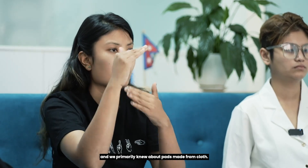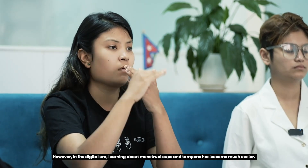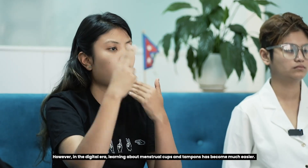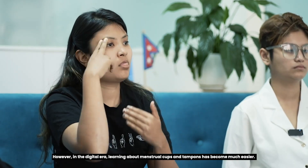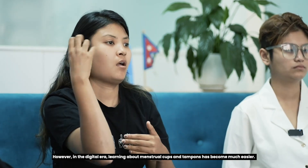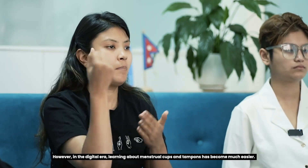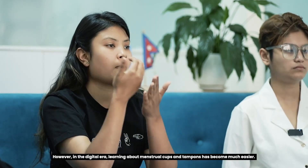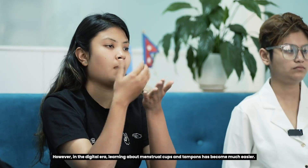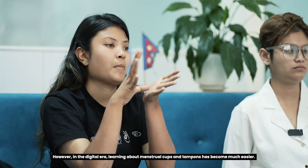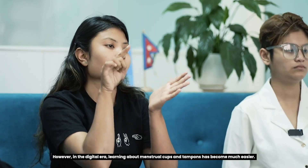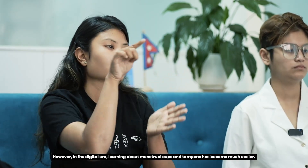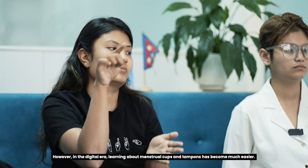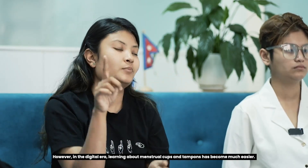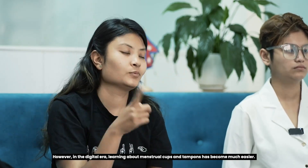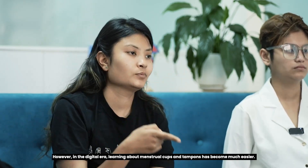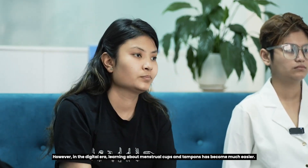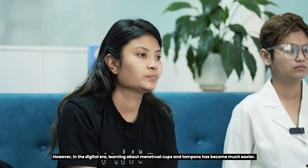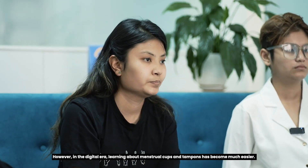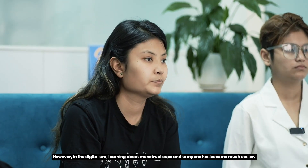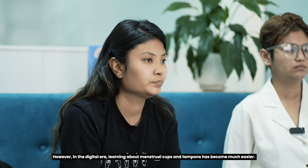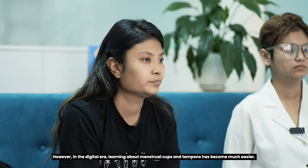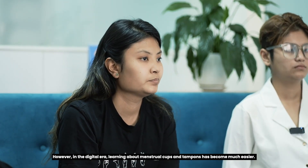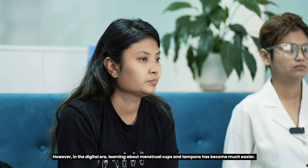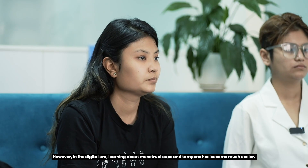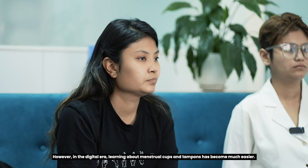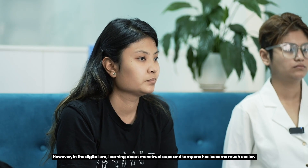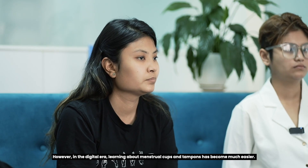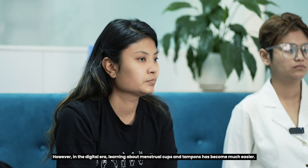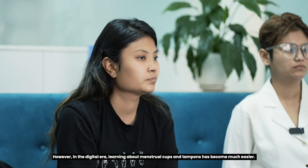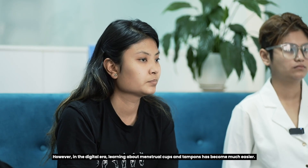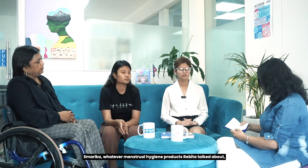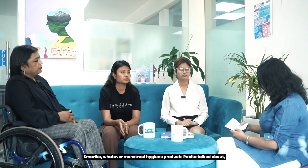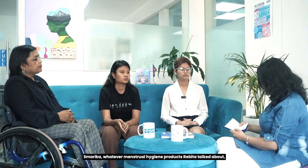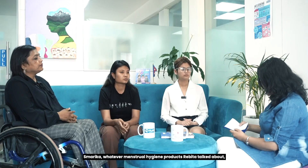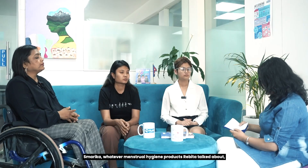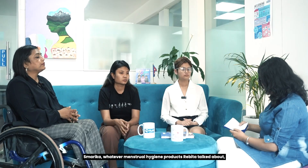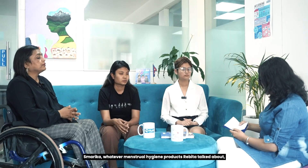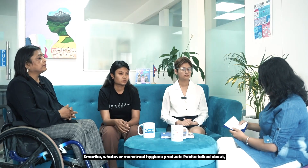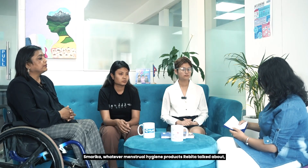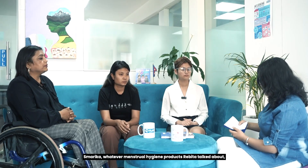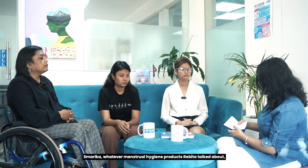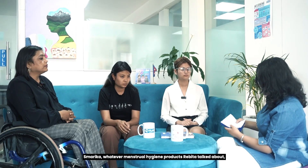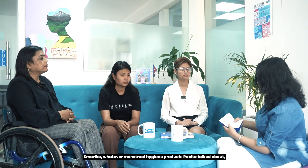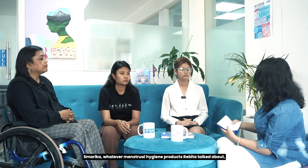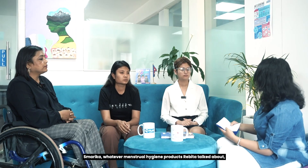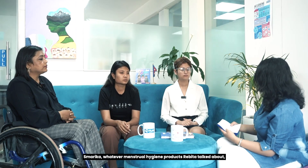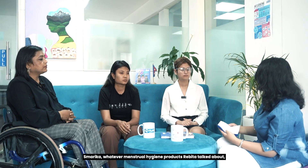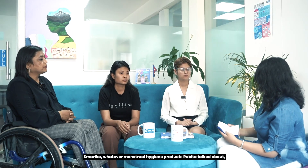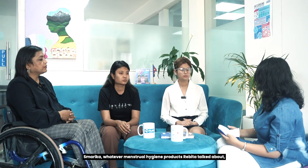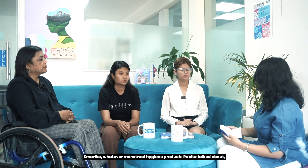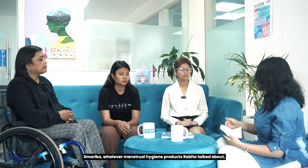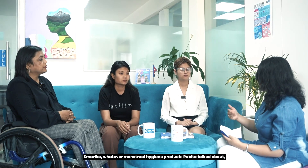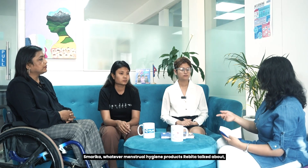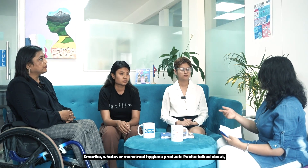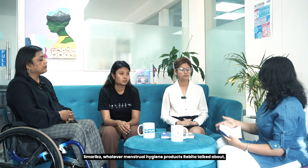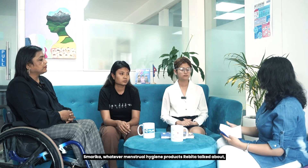मुन कपहरू टेम्पोनहरू चाहिँ तपाईँको अलिकति डिजिटल एरा चाहिँ अलिक सहज भयो मारिकाजीलाई चाहिँ प्याड लगायत अन्य महिनावारी